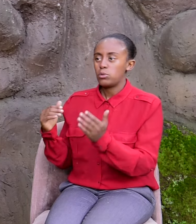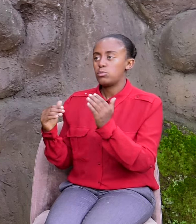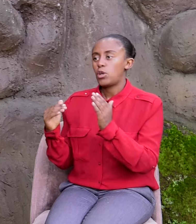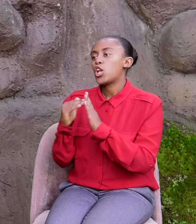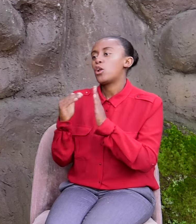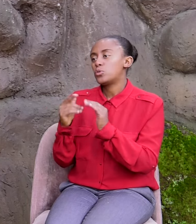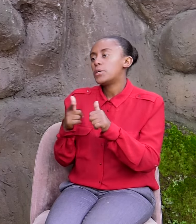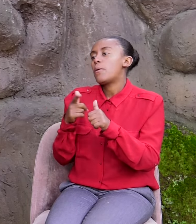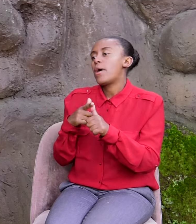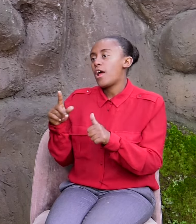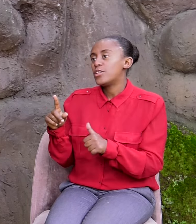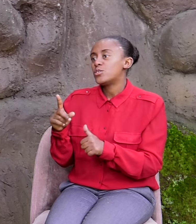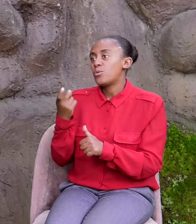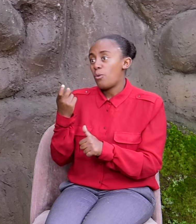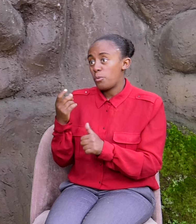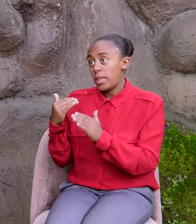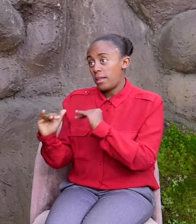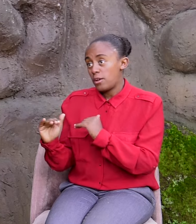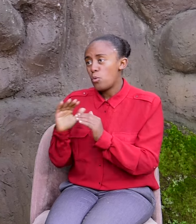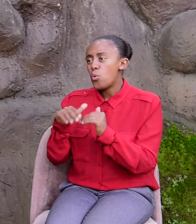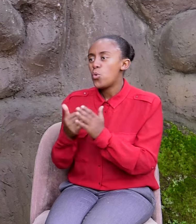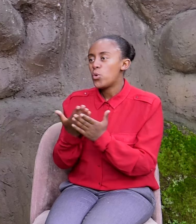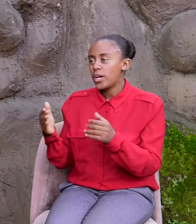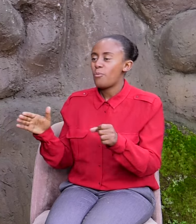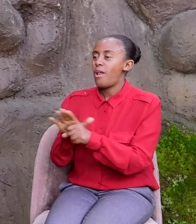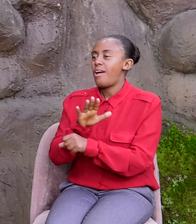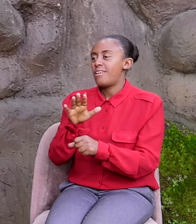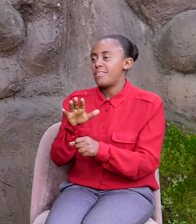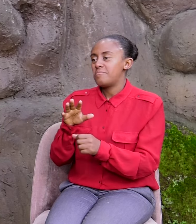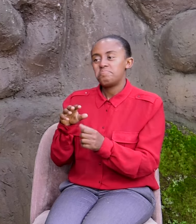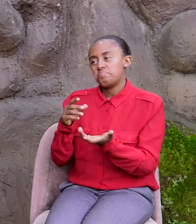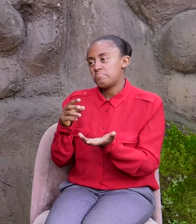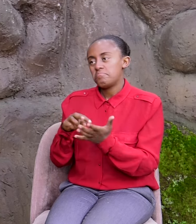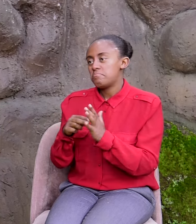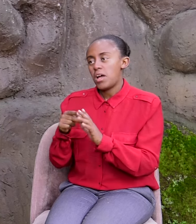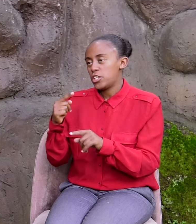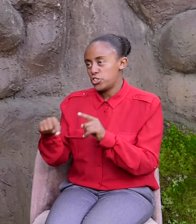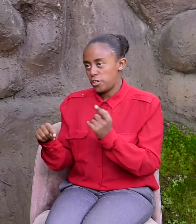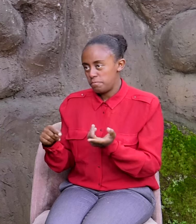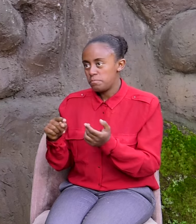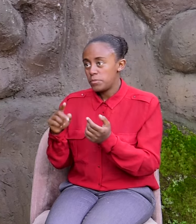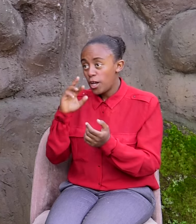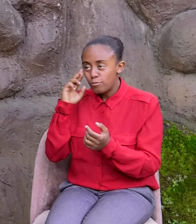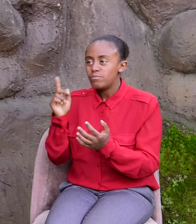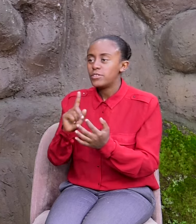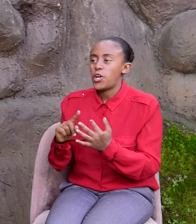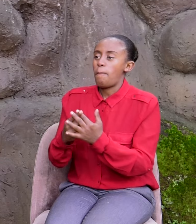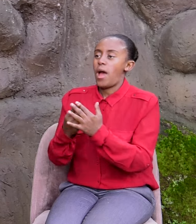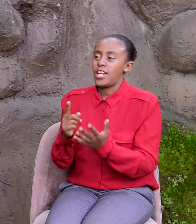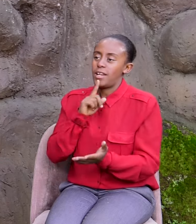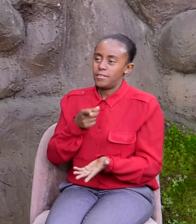ተግዳሮቶች የመጀመሪያ እንደመሆኑ መጠን ሁሉ ነገር ይሟላል ማለት አይደለም፣ ያው ጀማሪ ስለሆነ ማለት